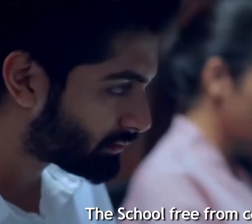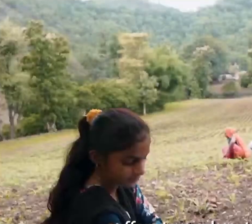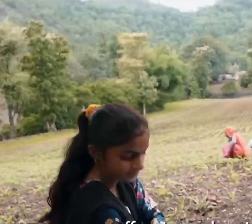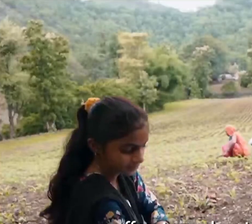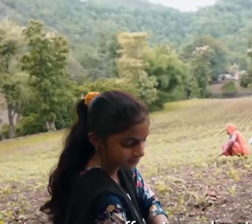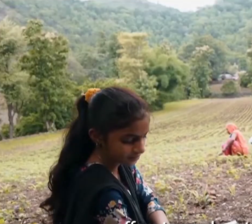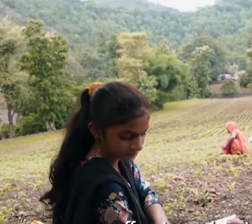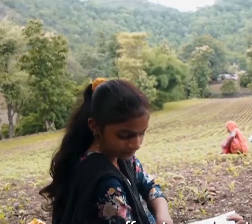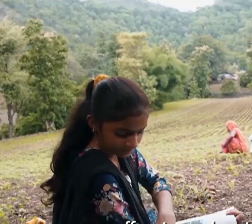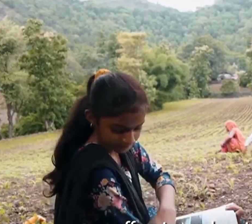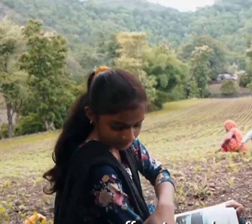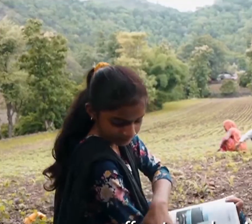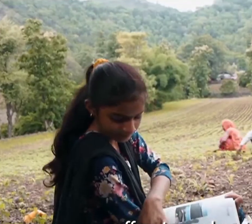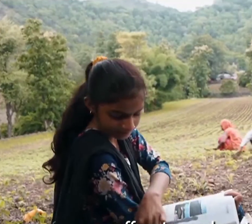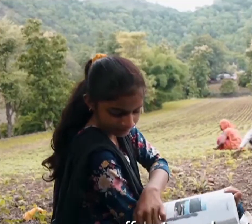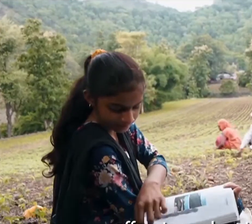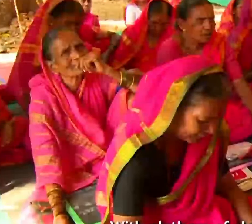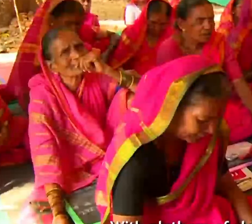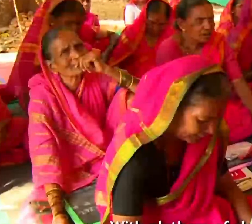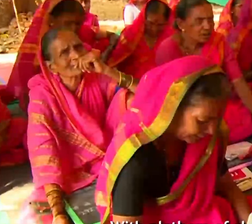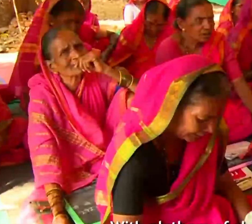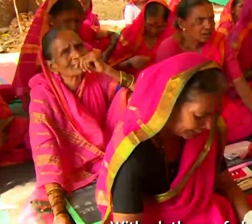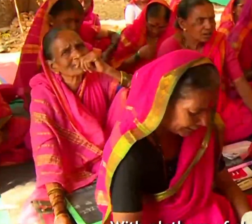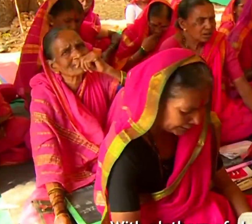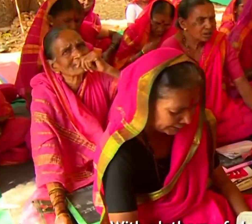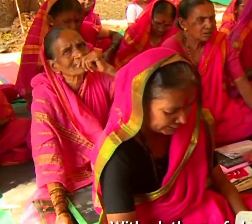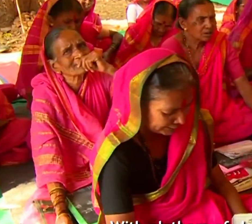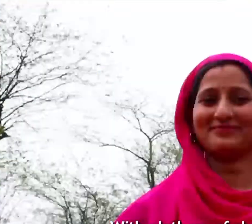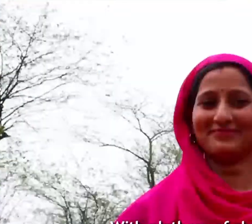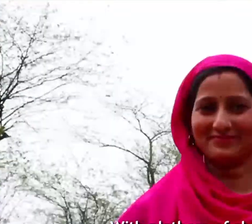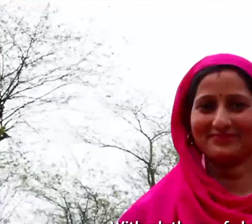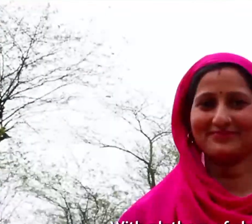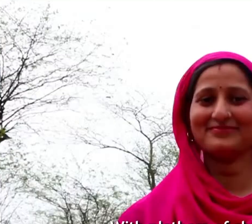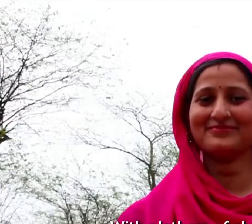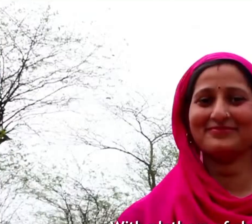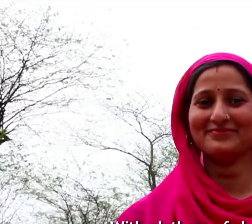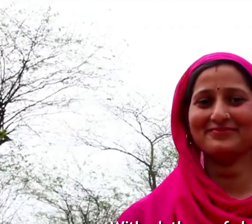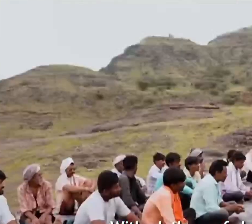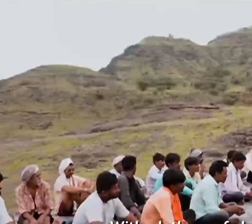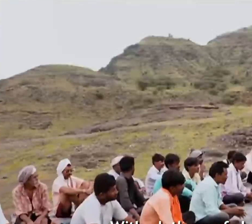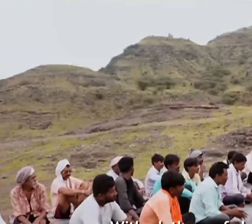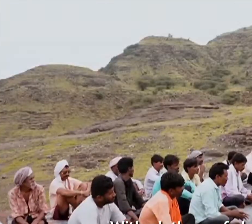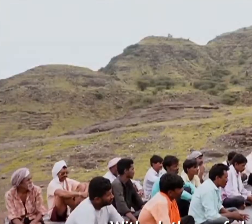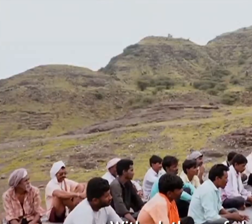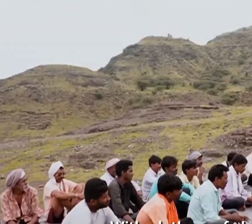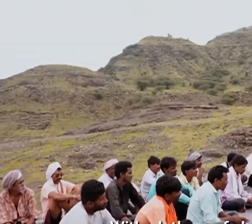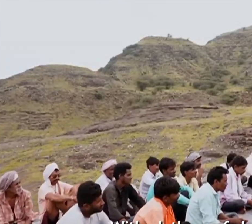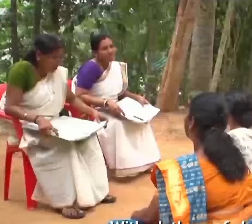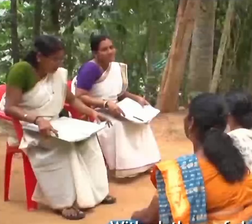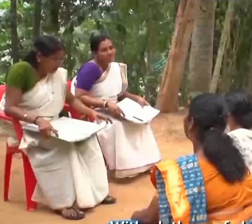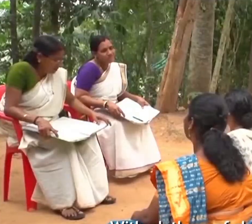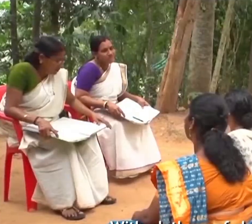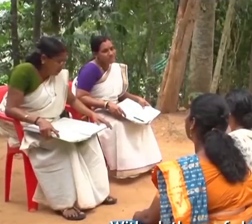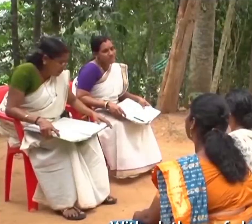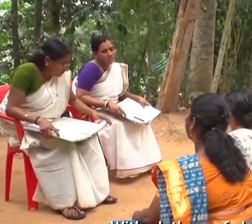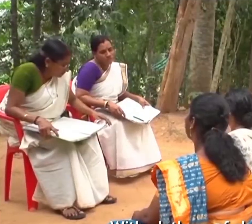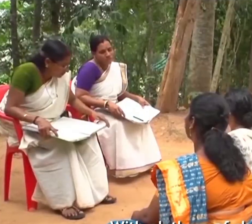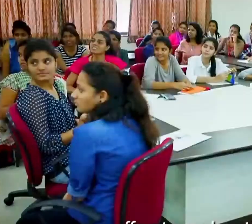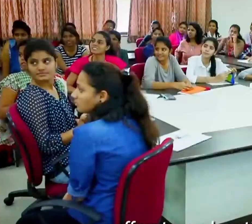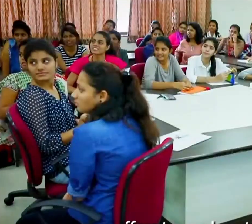कभी पढ़े हम कहीं पढ़े वे विषय की लोच से युक्त हो। कभी पढ़े